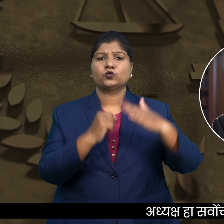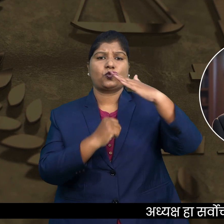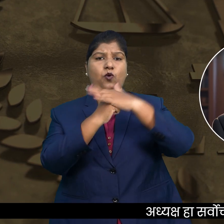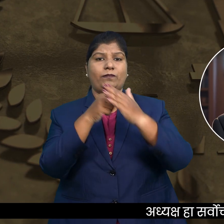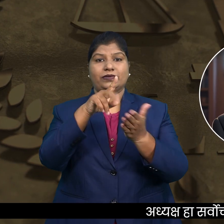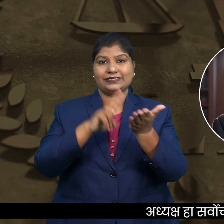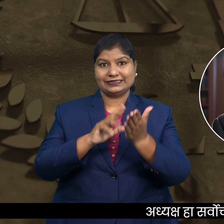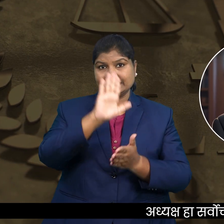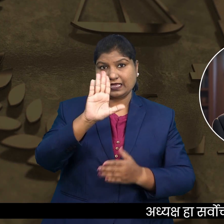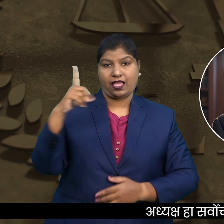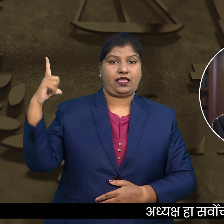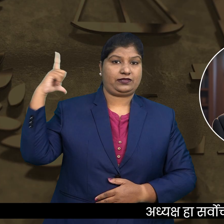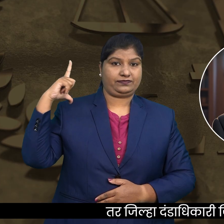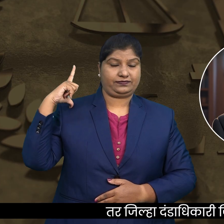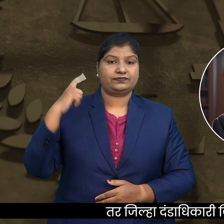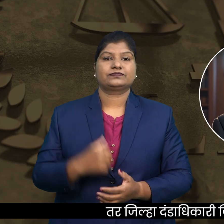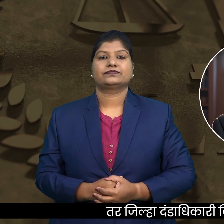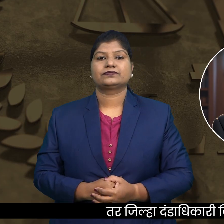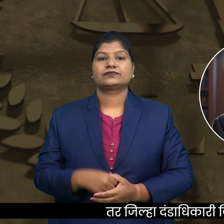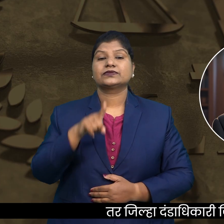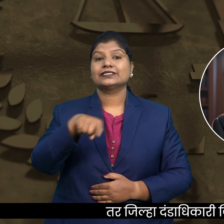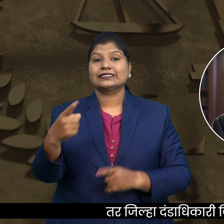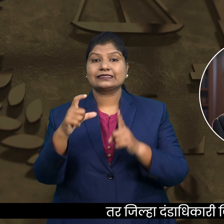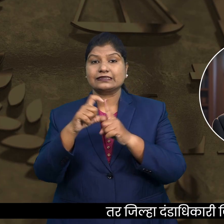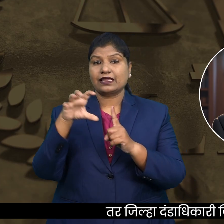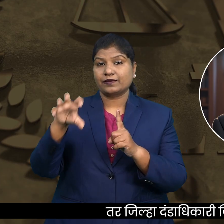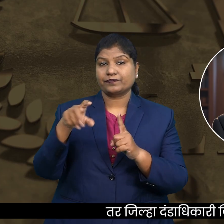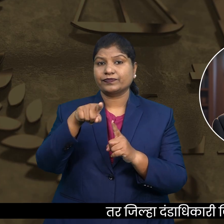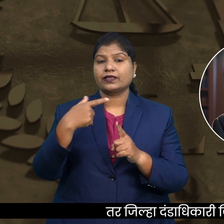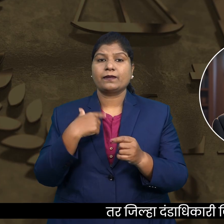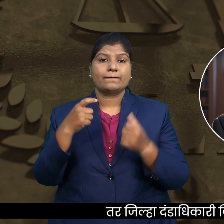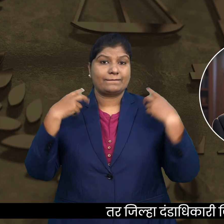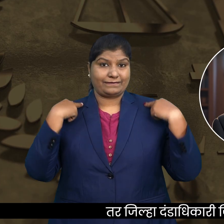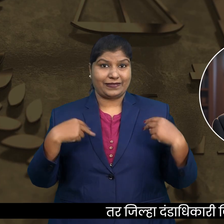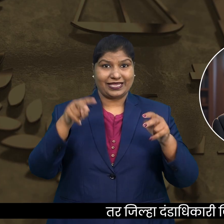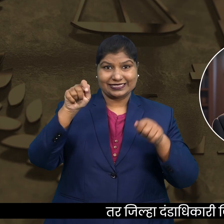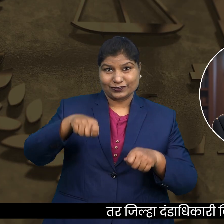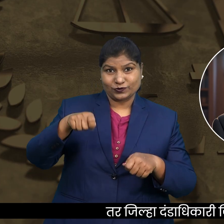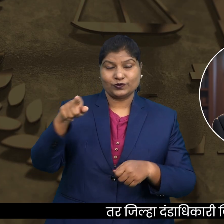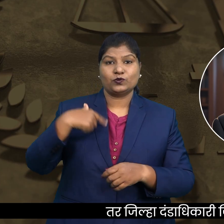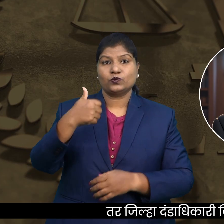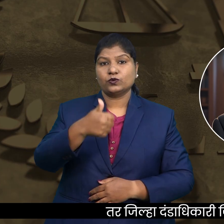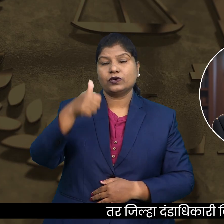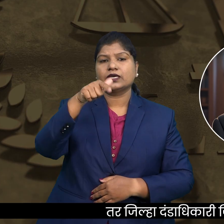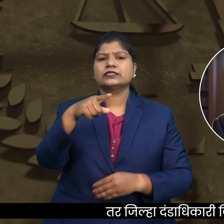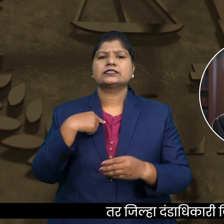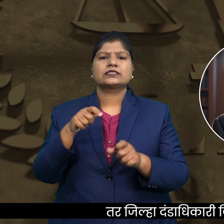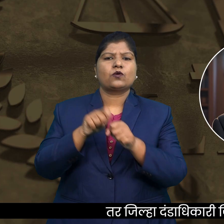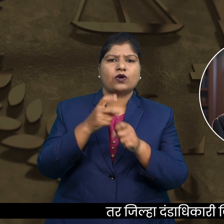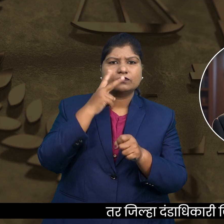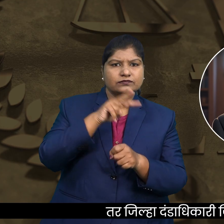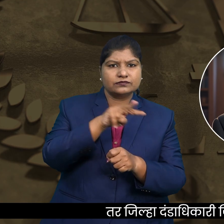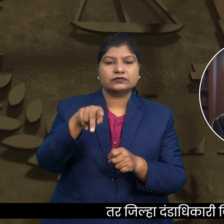राष्ट्रीय नेता असतो, तर जिल्हा दंडाधिकारी जिल्हा स्तरावर नेतृत्व